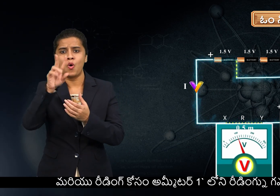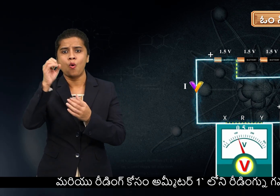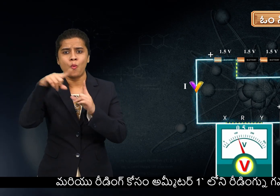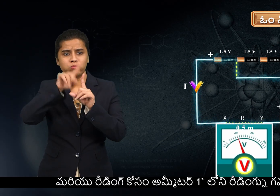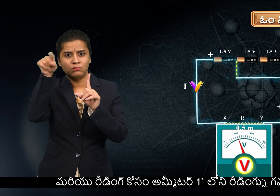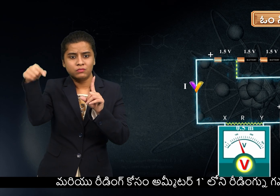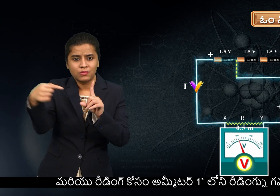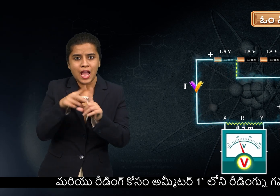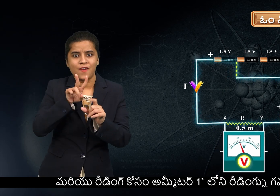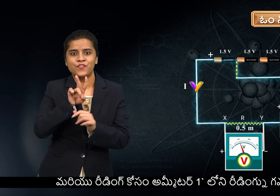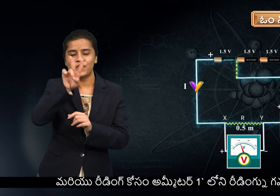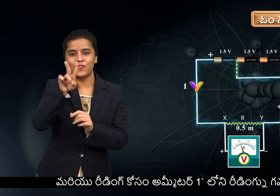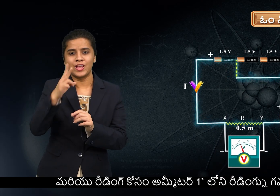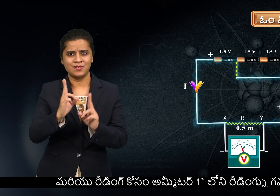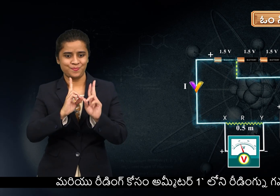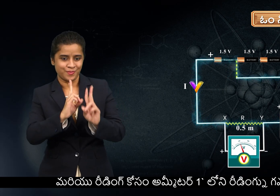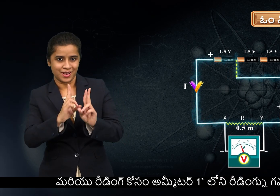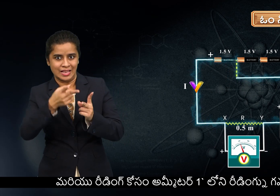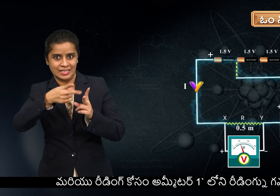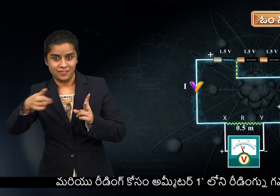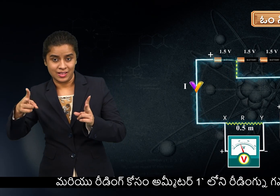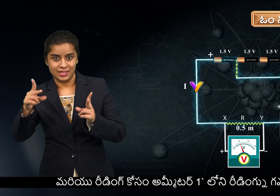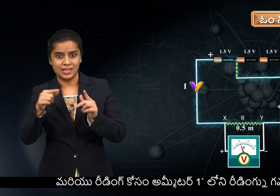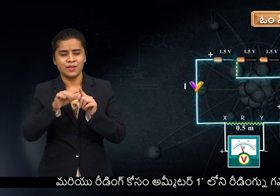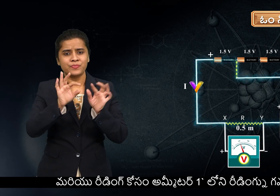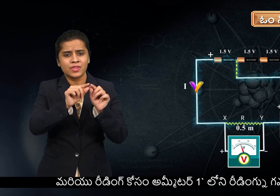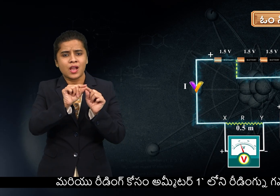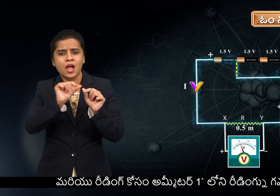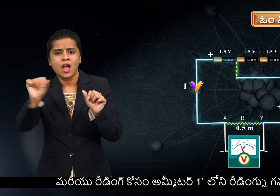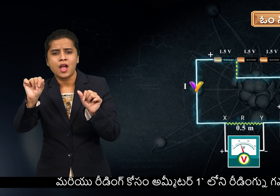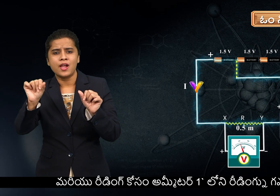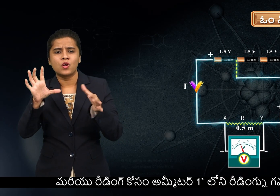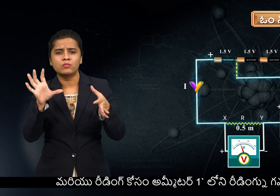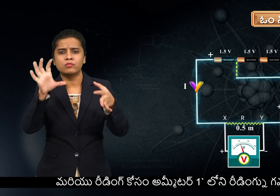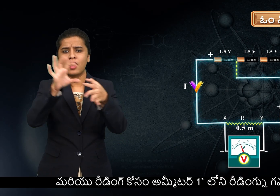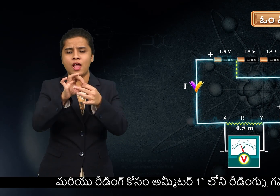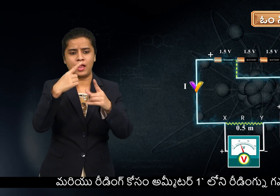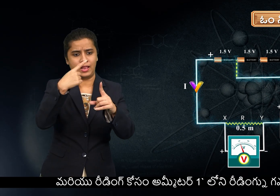మరియు రీడింగ్ కోసం అమ్మీటర్ 1లోని రీడింగ్ను గమనించండి.